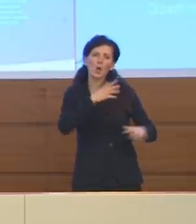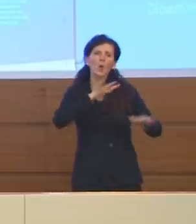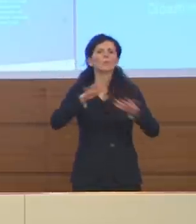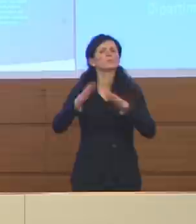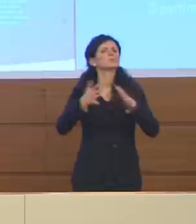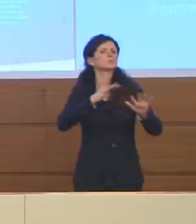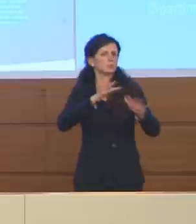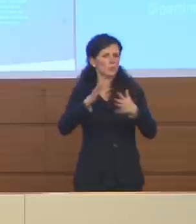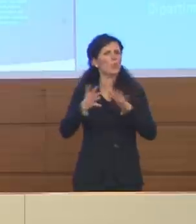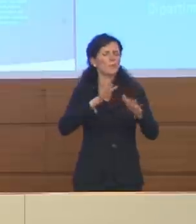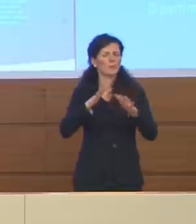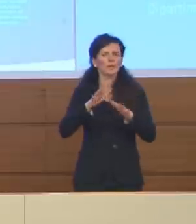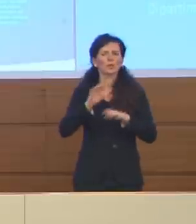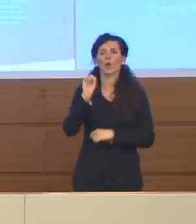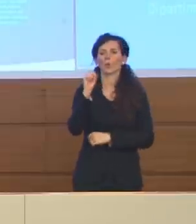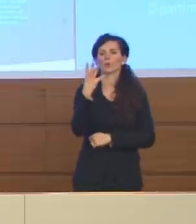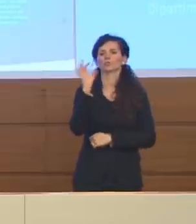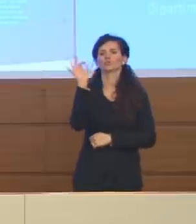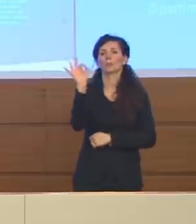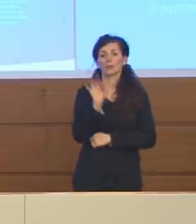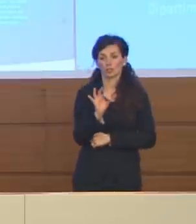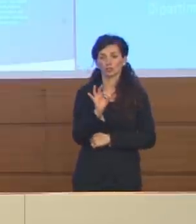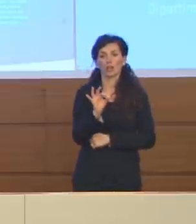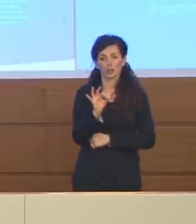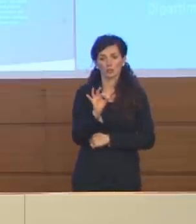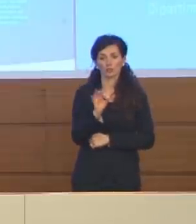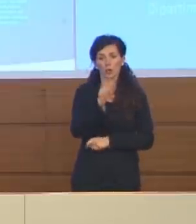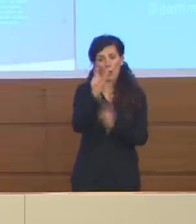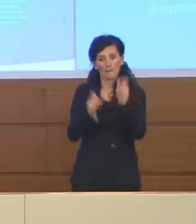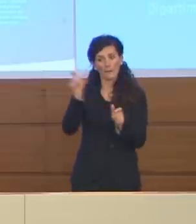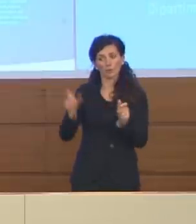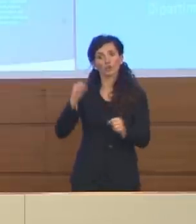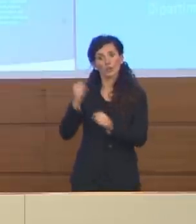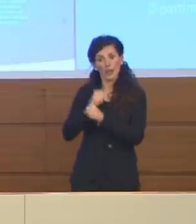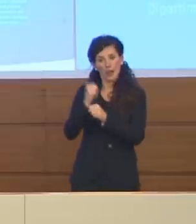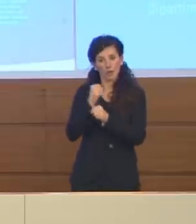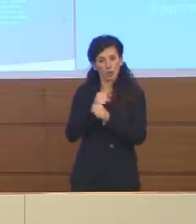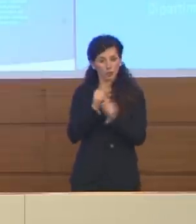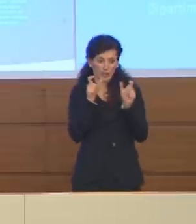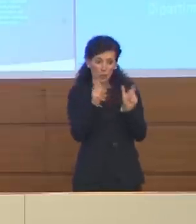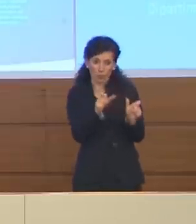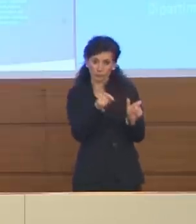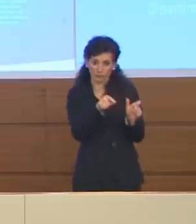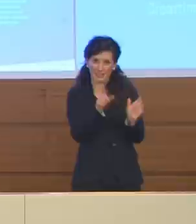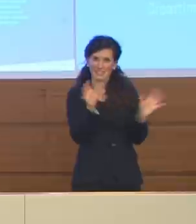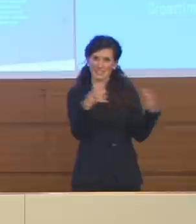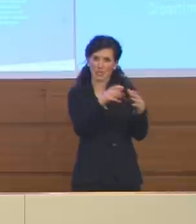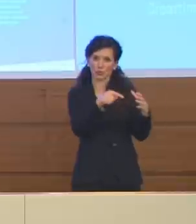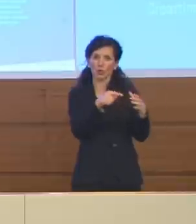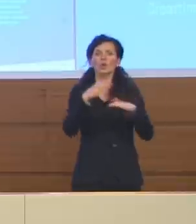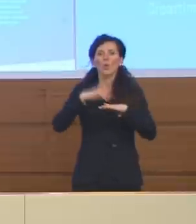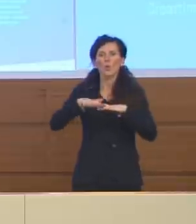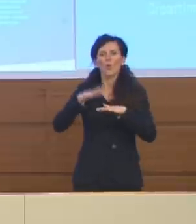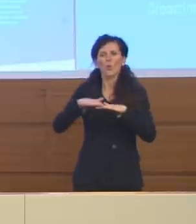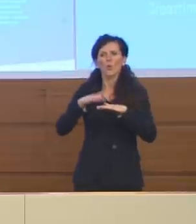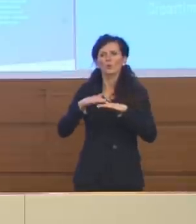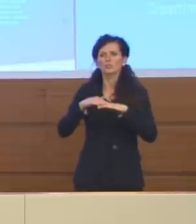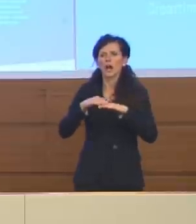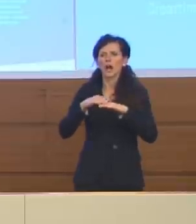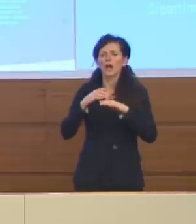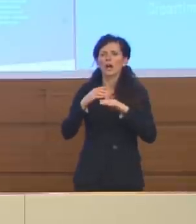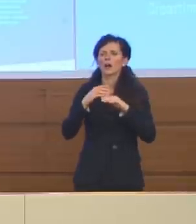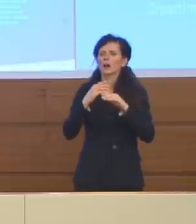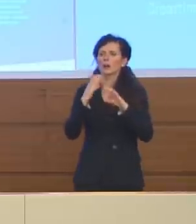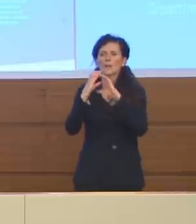il 15 per cento dei lavoratori in questi ambiti usa mezzi pubblici anche quello è